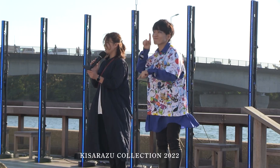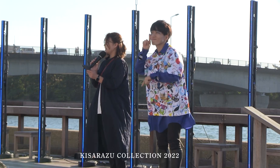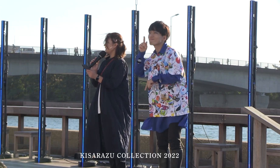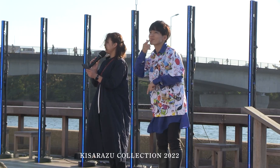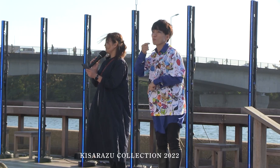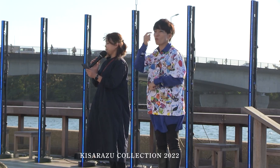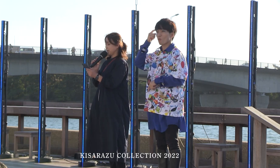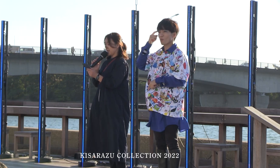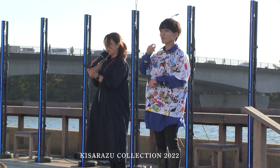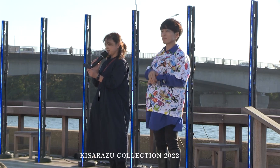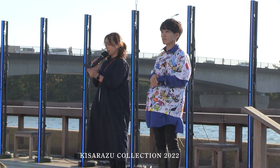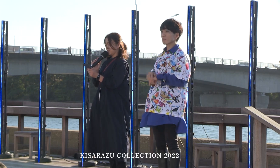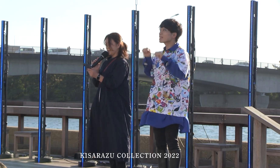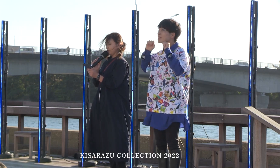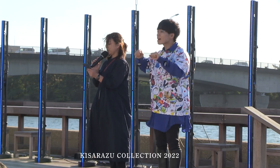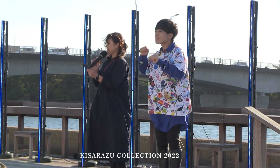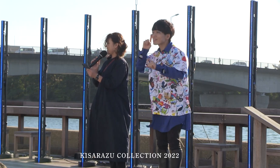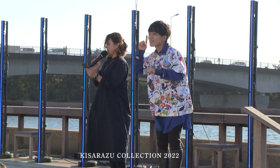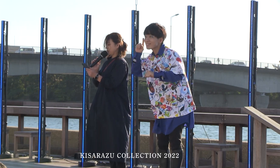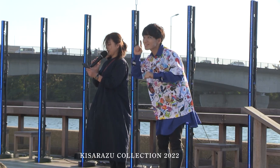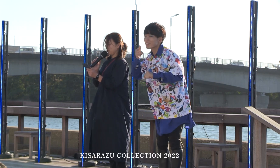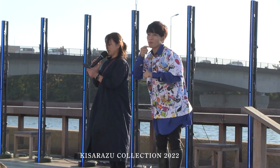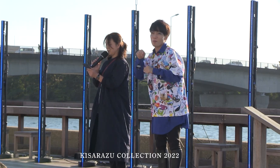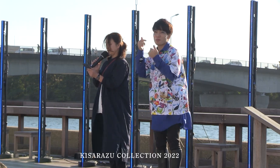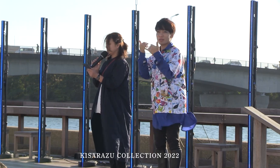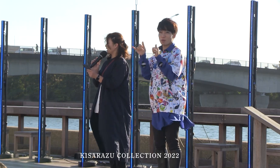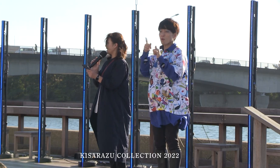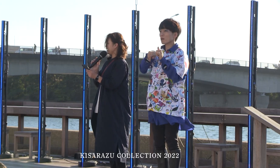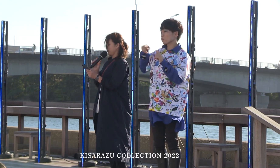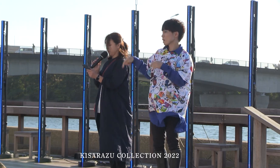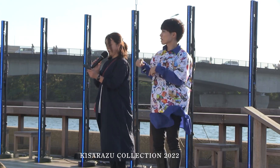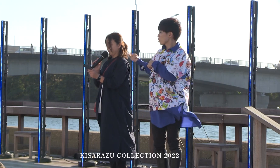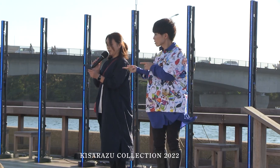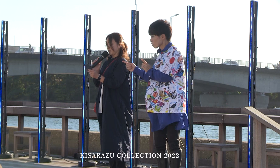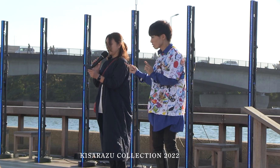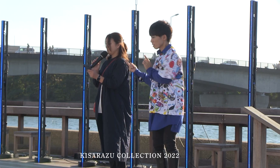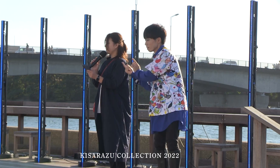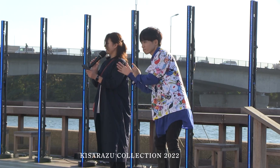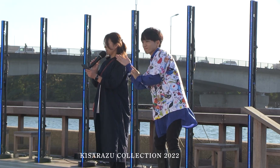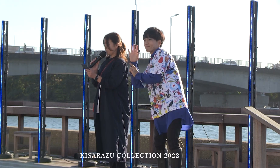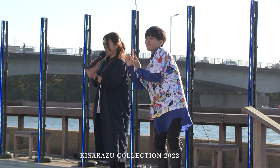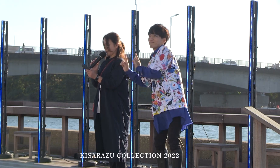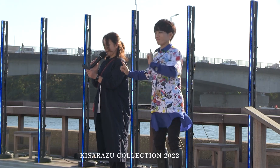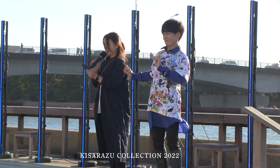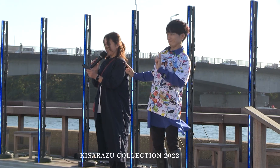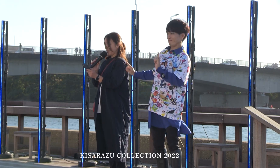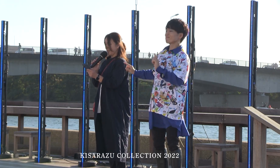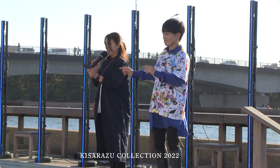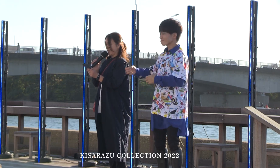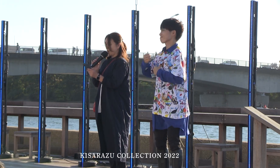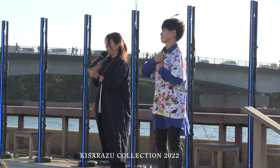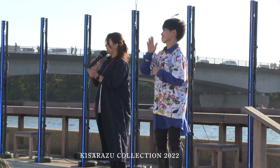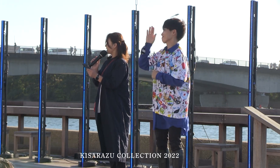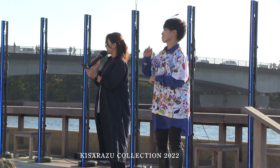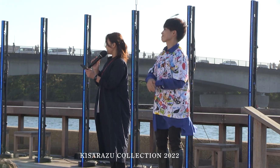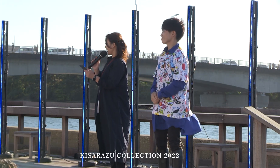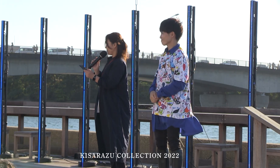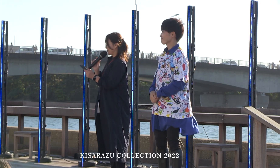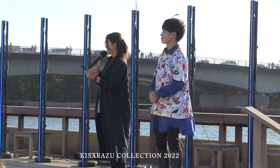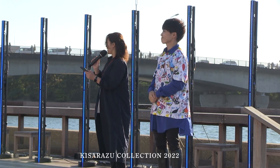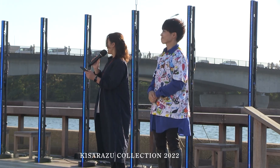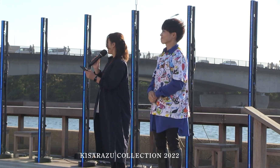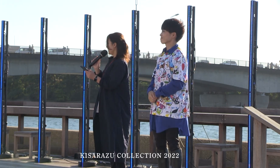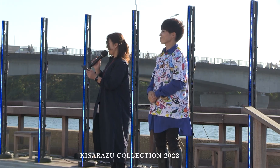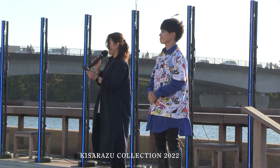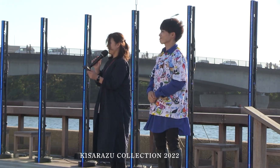。やってみたいという方は隣の方にぶつからないよう十分に気をつけて行ってください